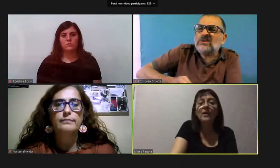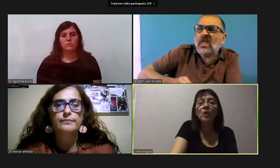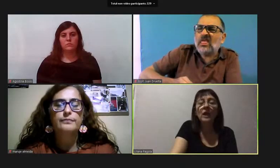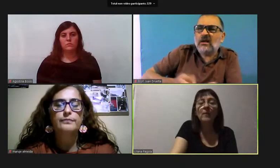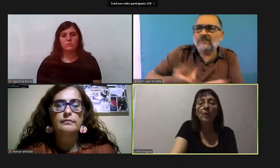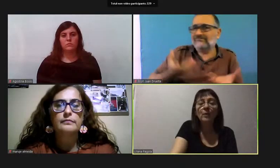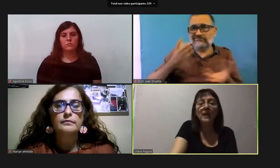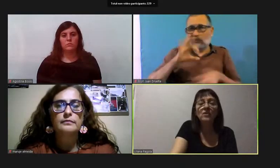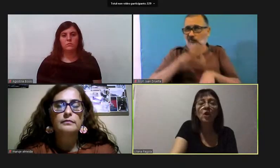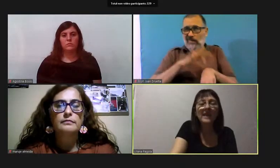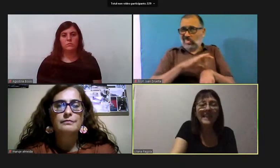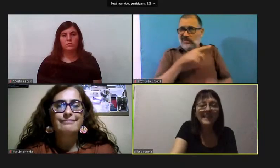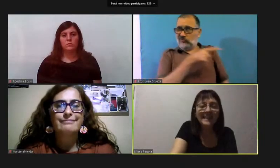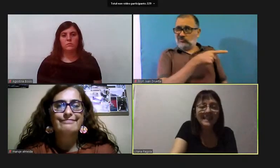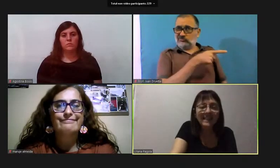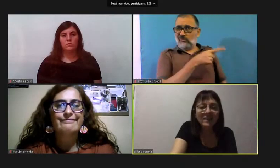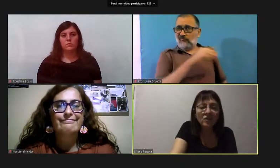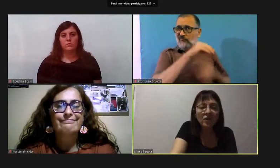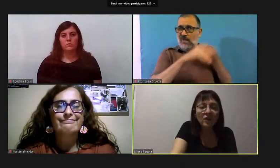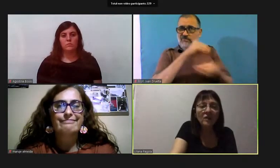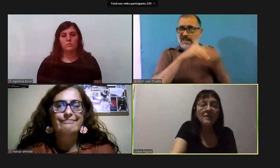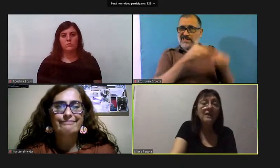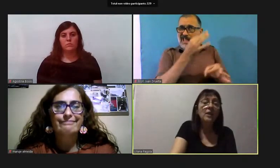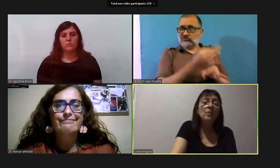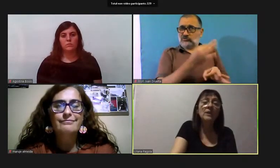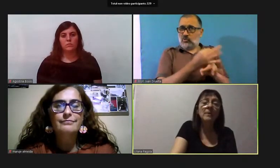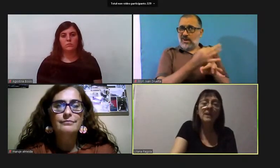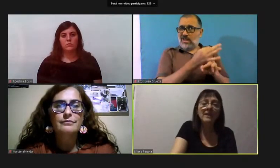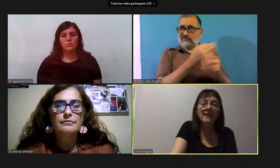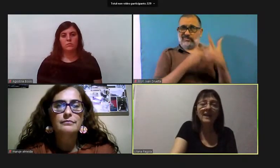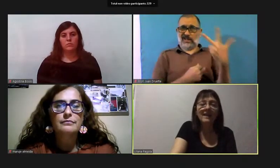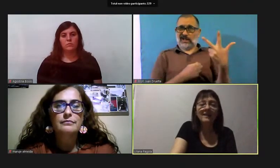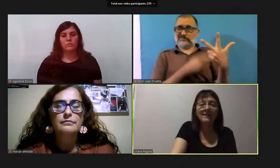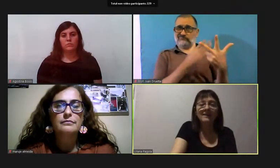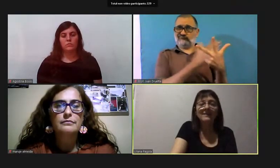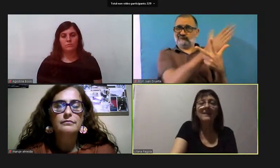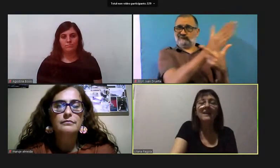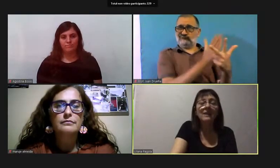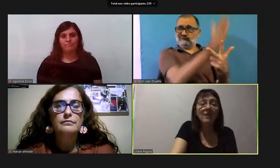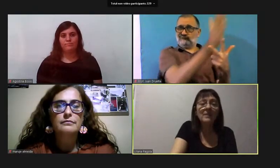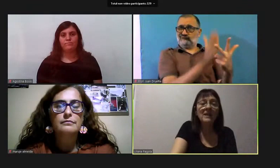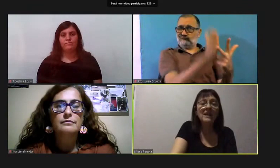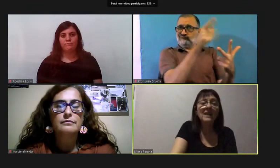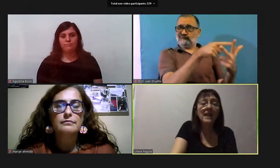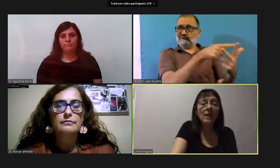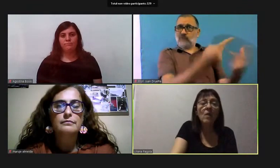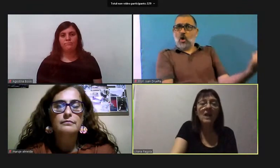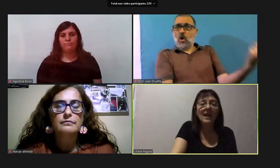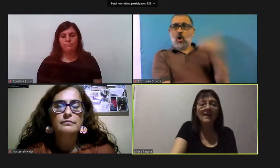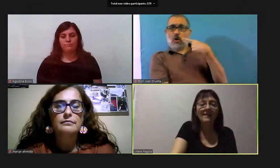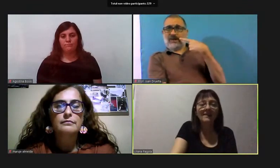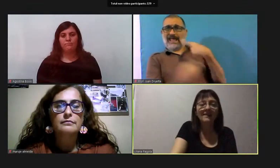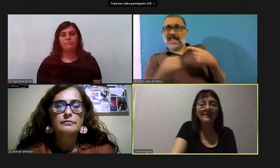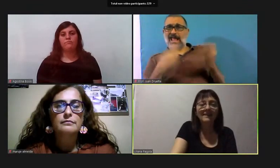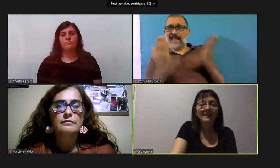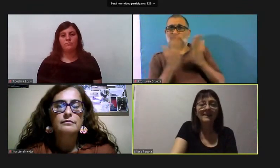que el español es por obligación. ¿Quién decide eso? La comunidad médica, ¿sí? La familia y la